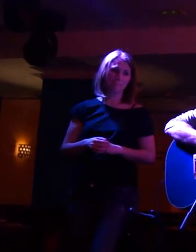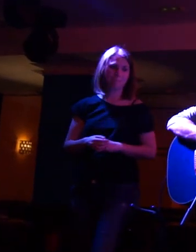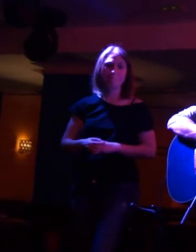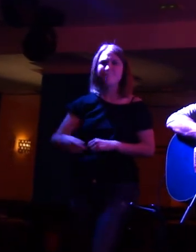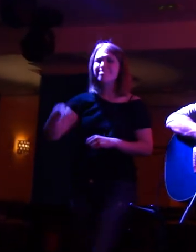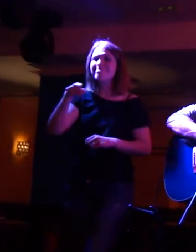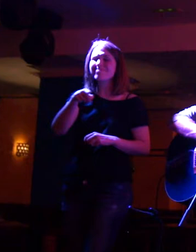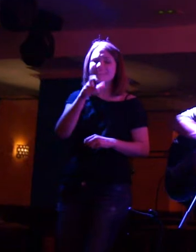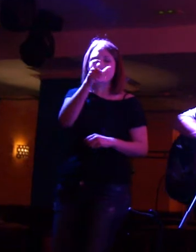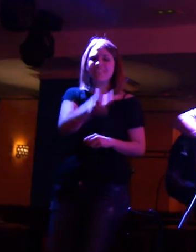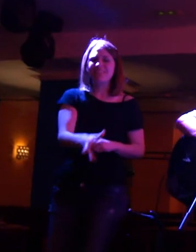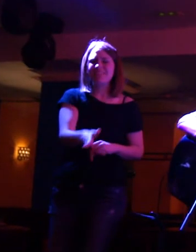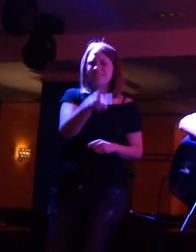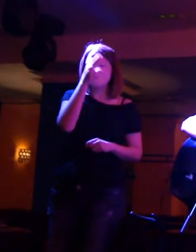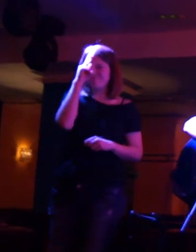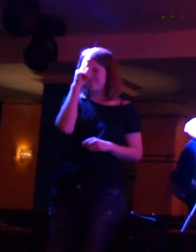que se arrepiente de